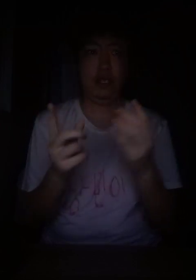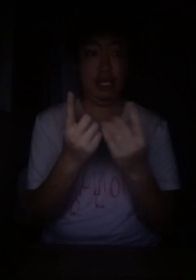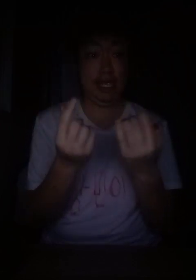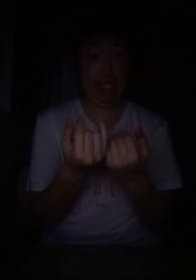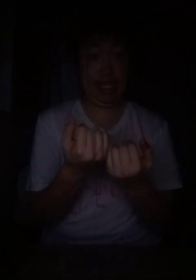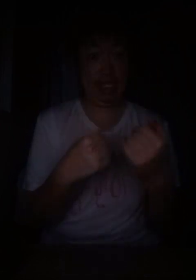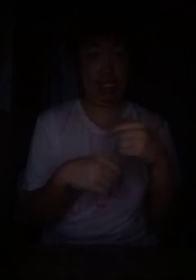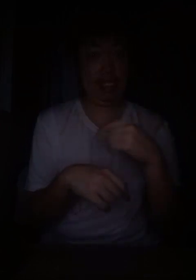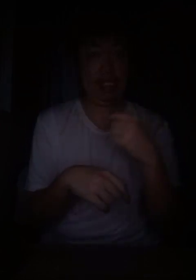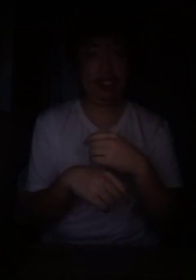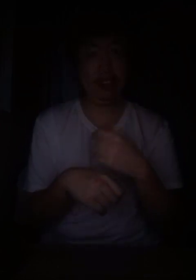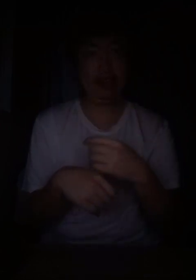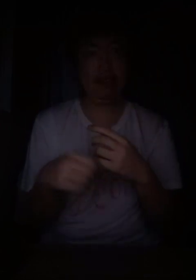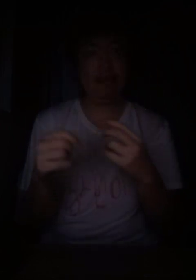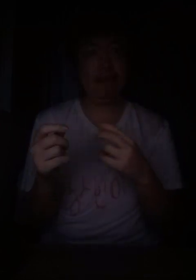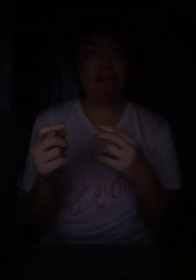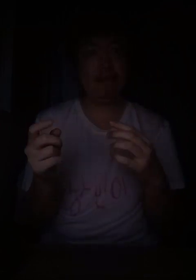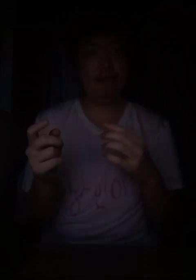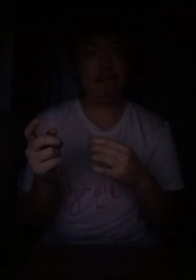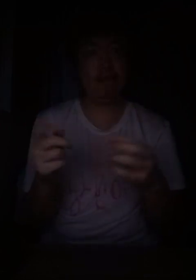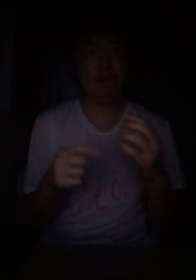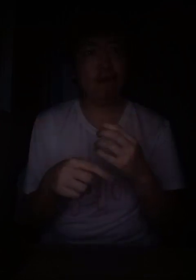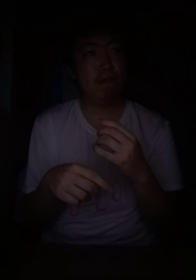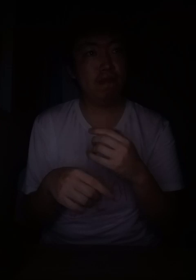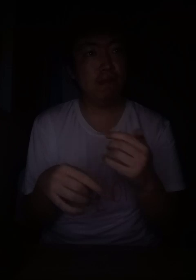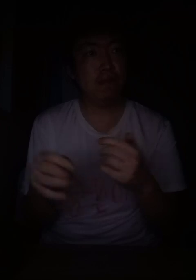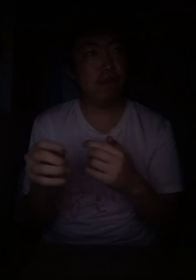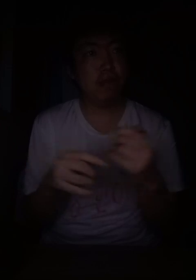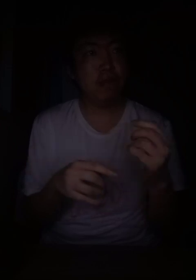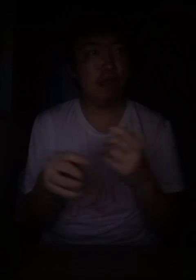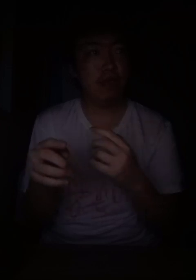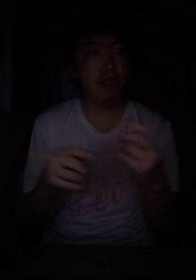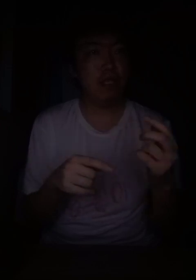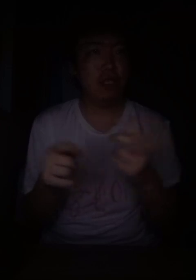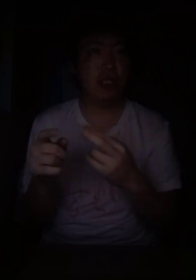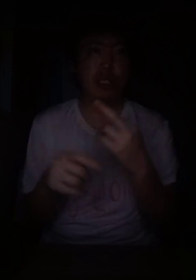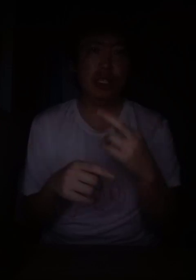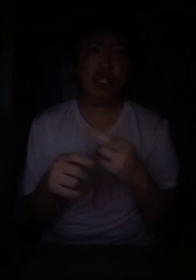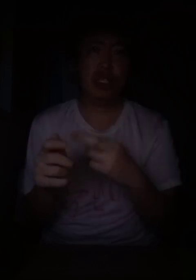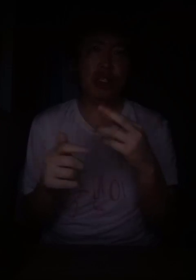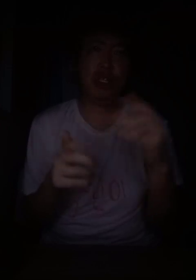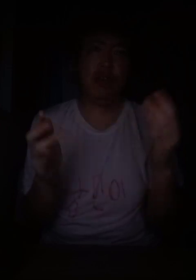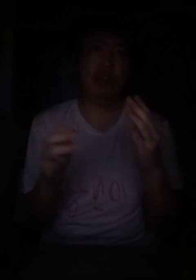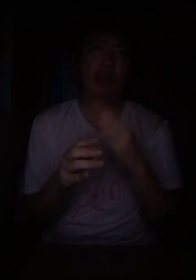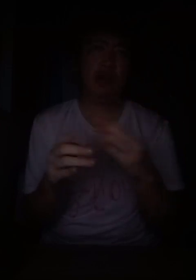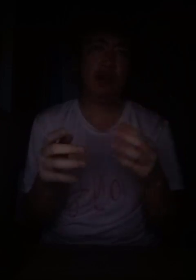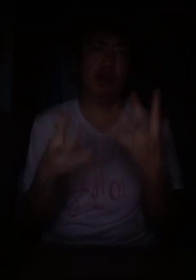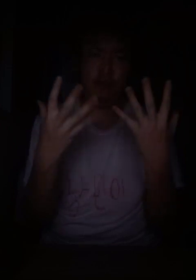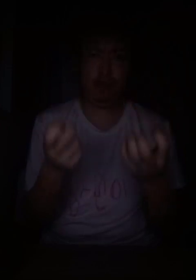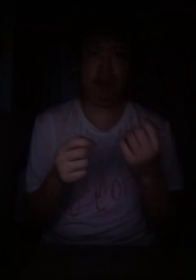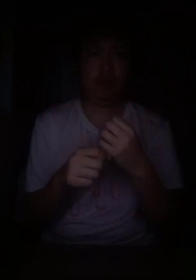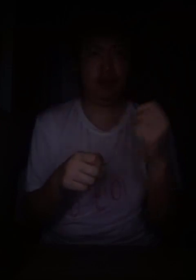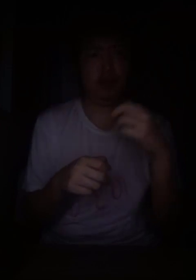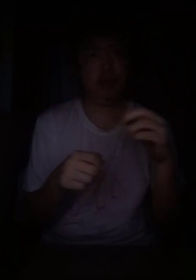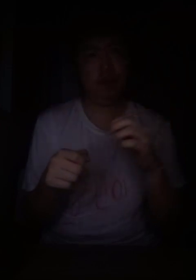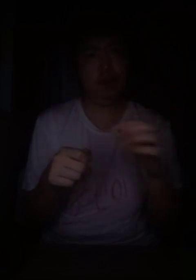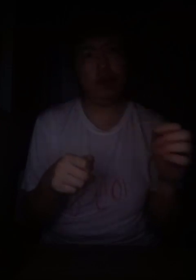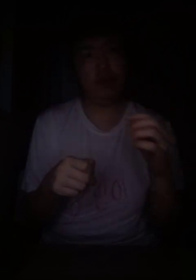그 노약자라든지 넘어져가지고 다친 일도 이제 또 일어날 수도 있고 수많은 사람들이 10분을 갖다가 이제 지연한다는